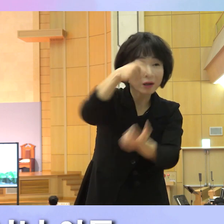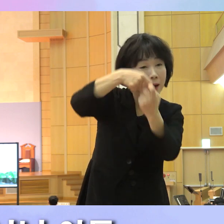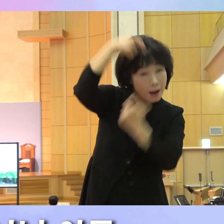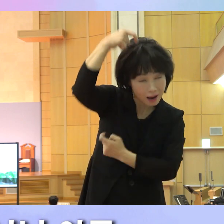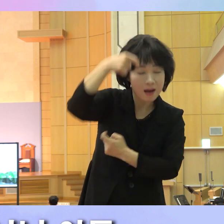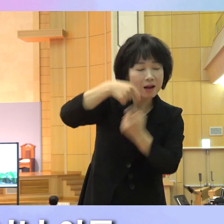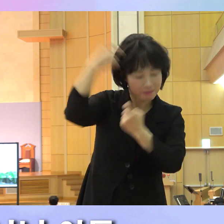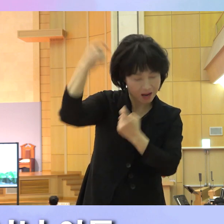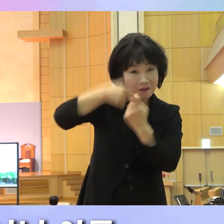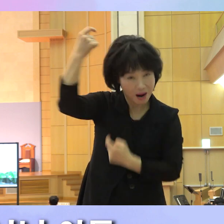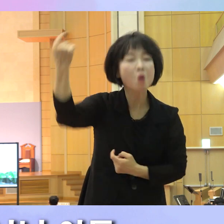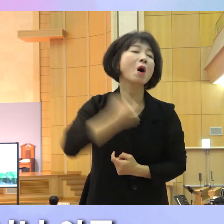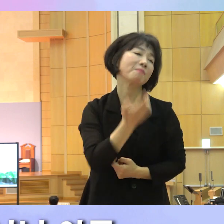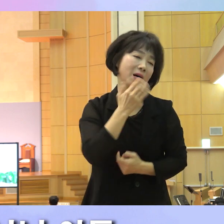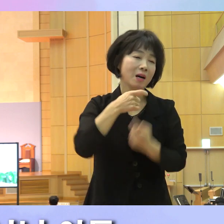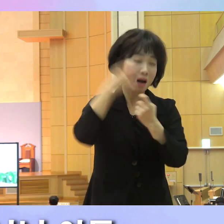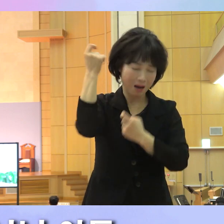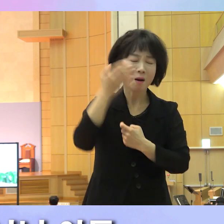보리라 하시니,